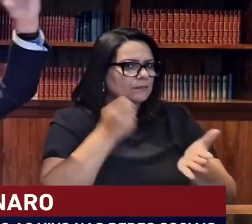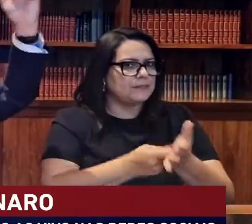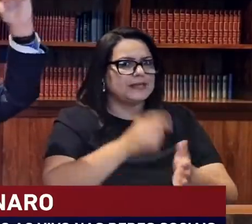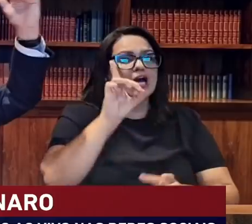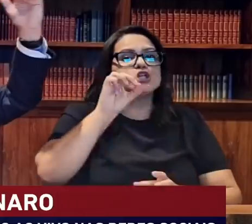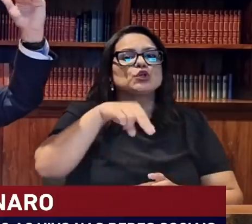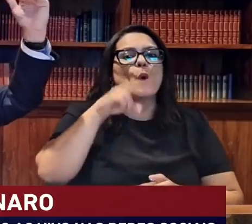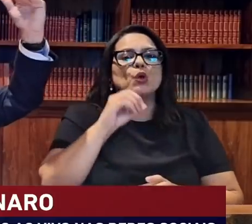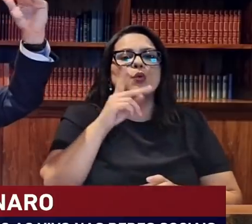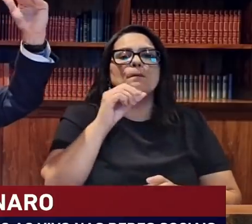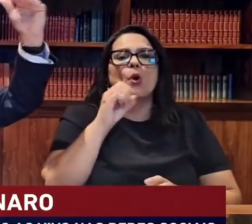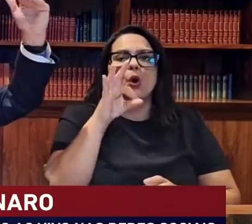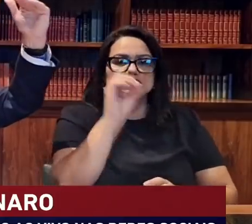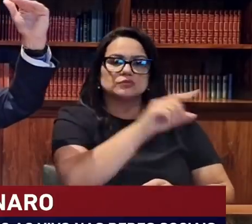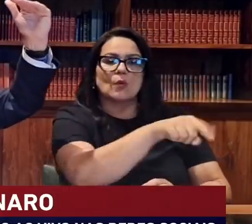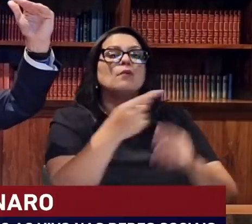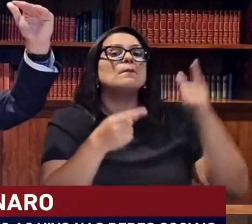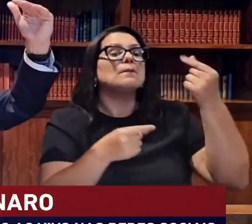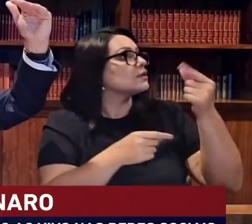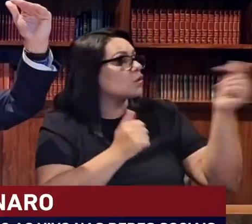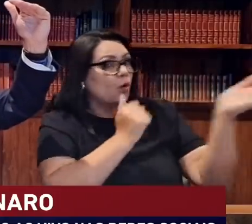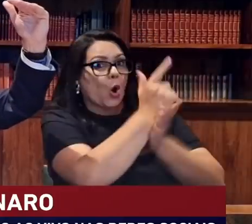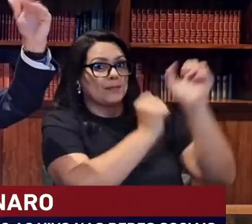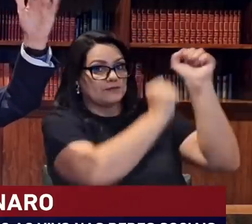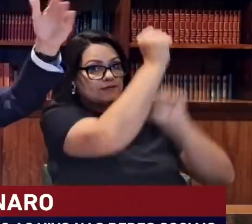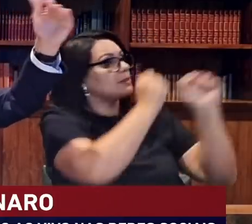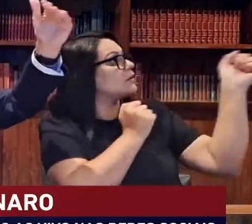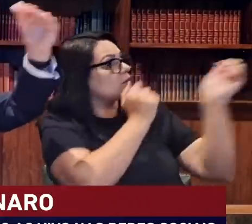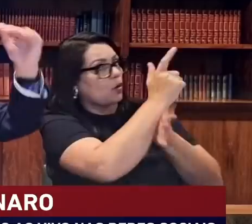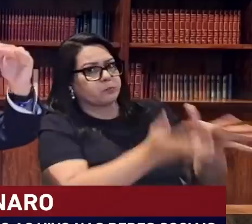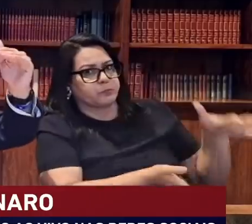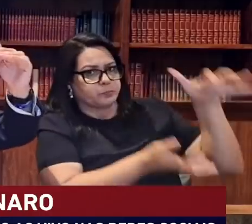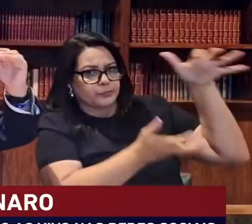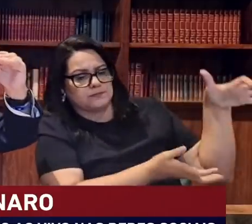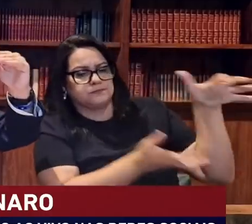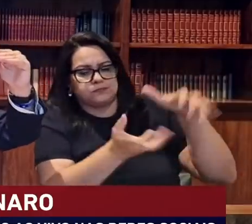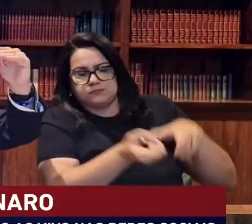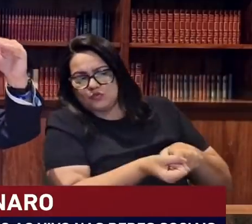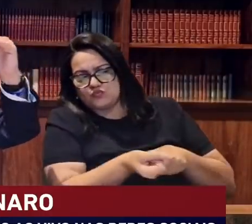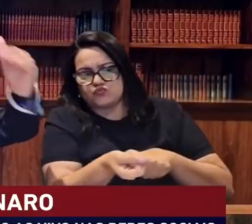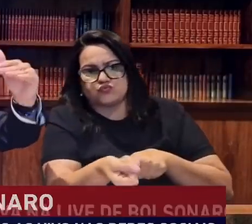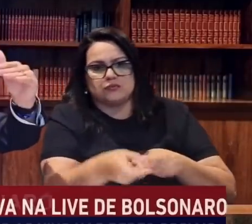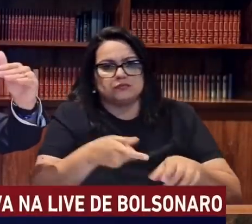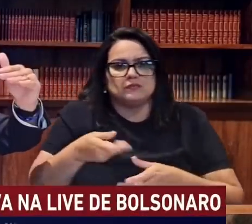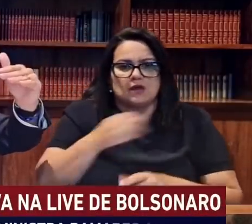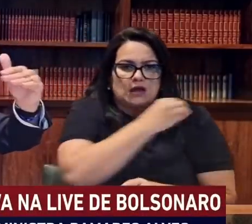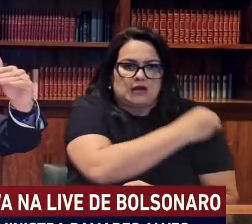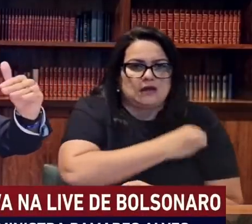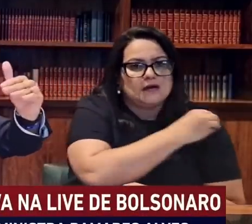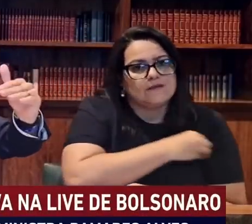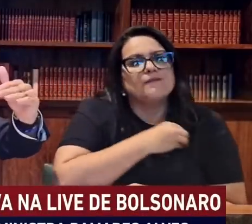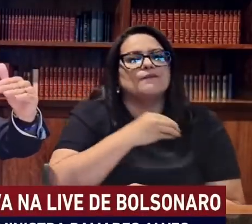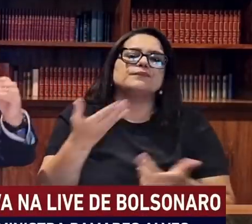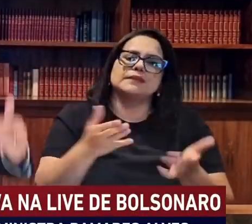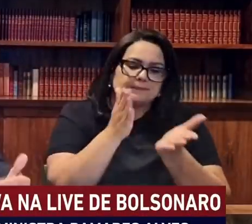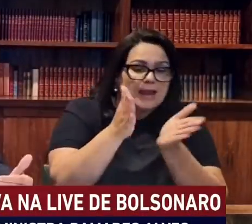ali do preço que ele compra o combustível na refinaria, né, ou na usina. No caso do álcool, a margem de lucro